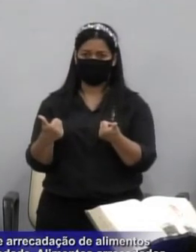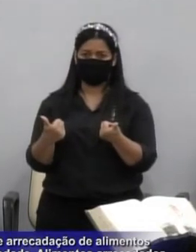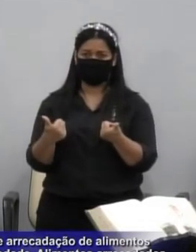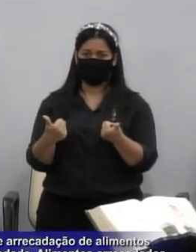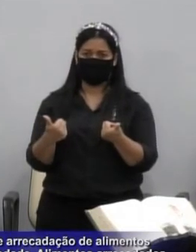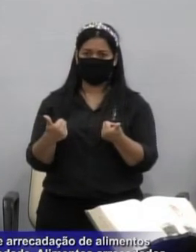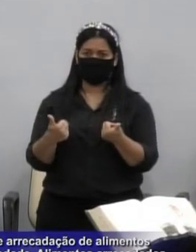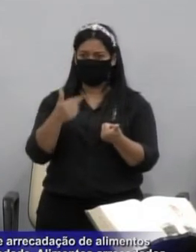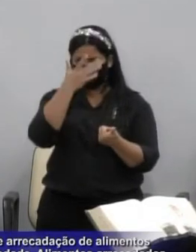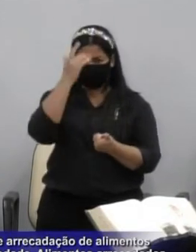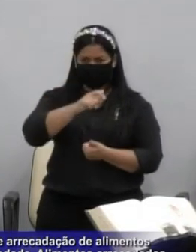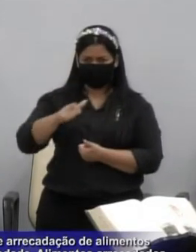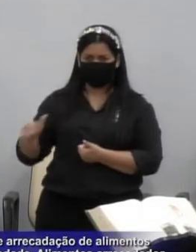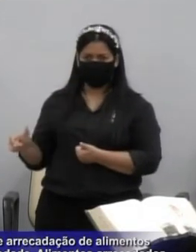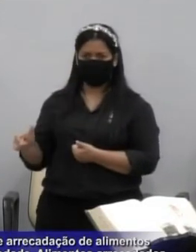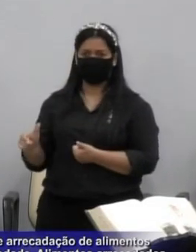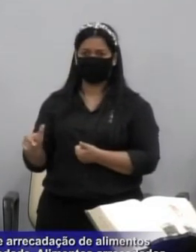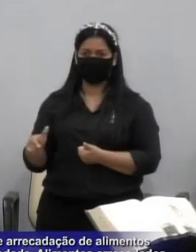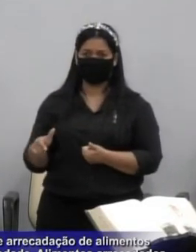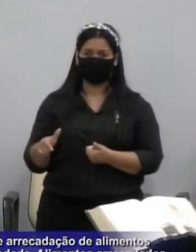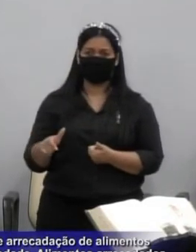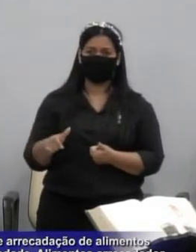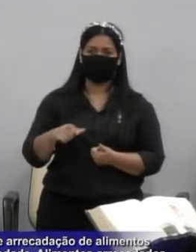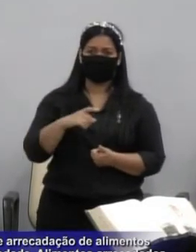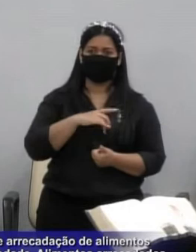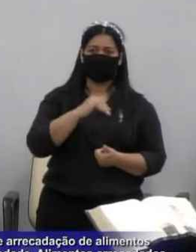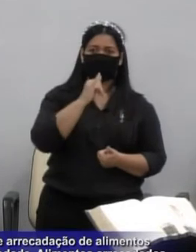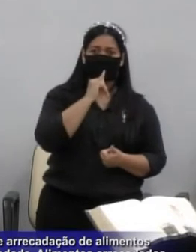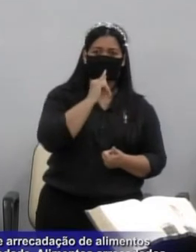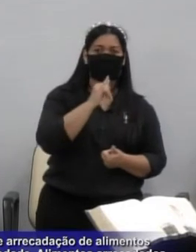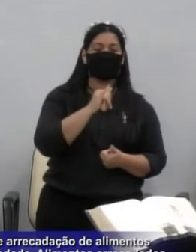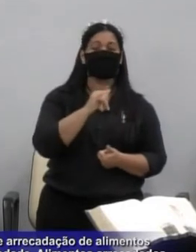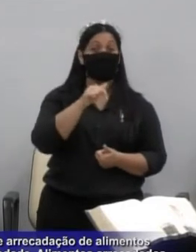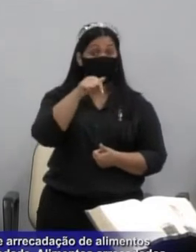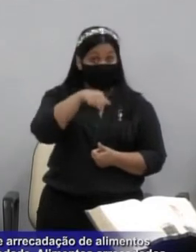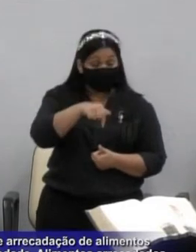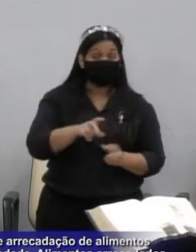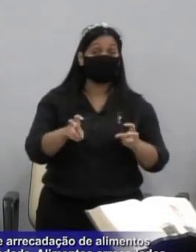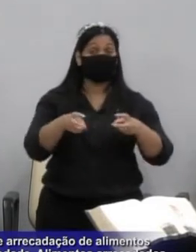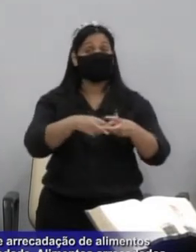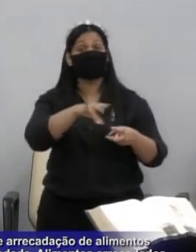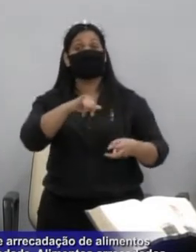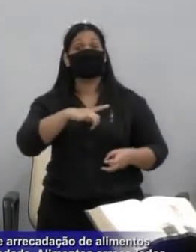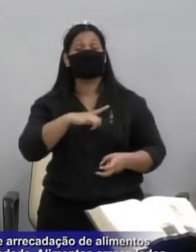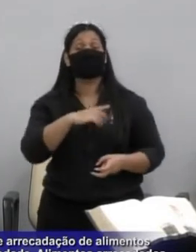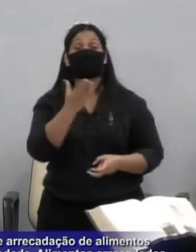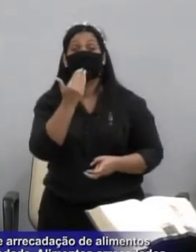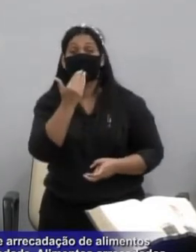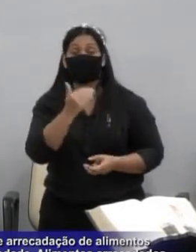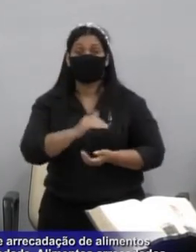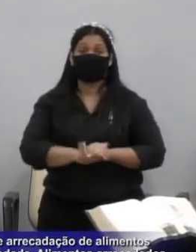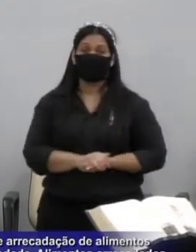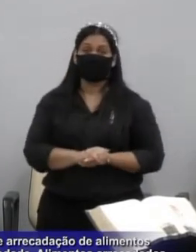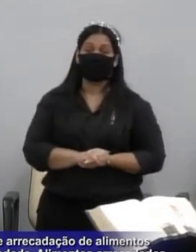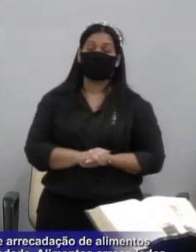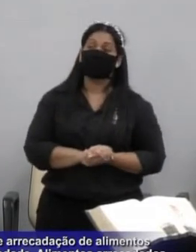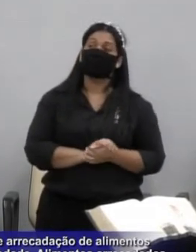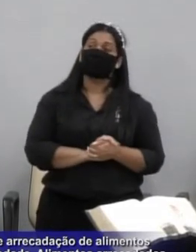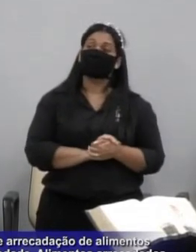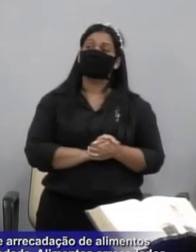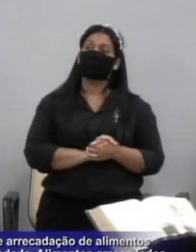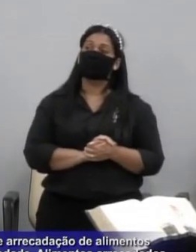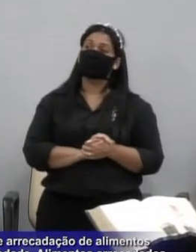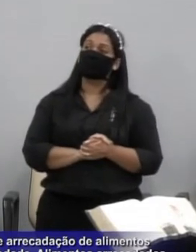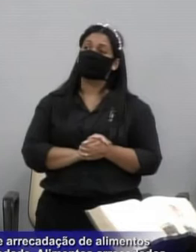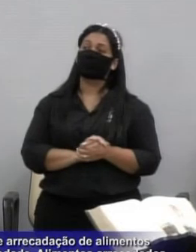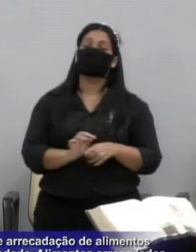ter um ponto de recepção de alimentos. Lembrando também, até uma sugestão do nosso diretor-geral,